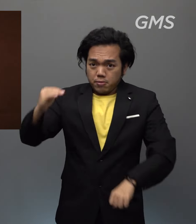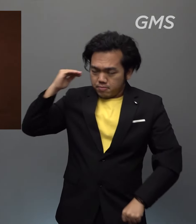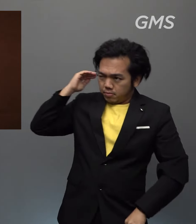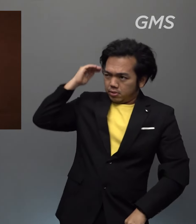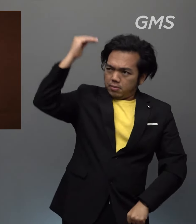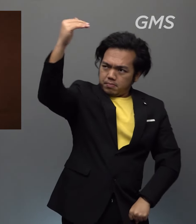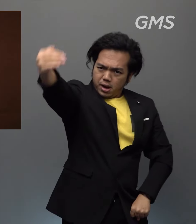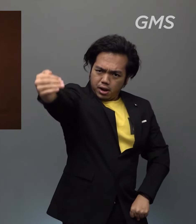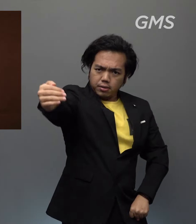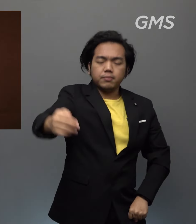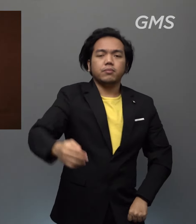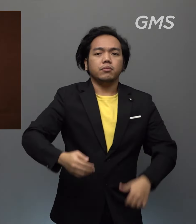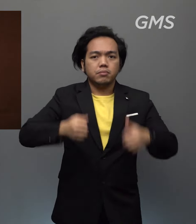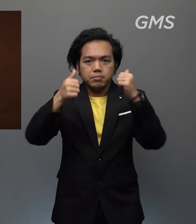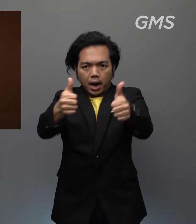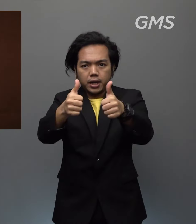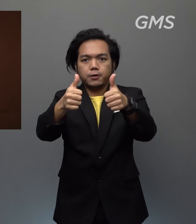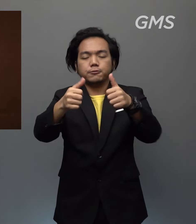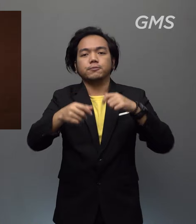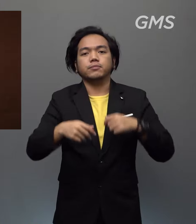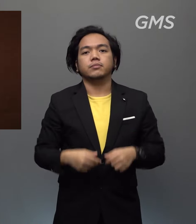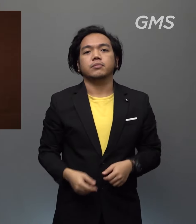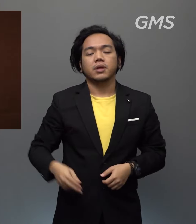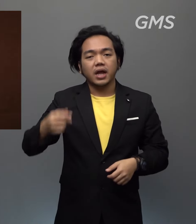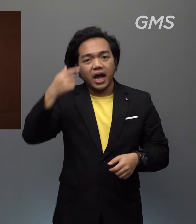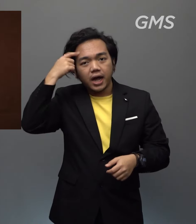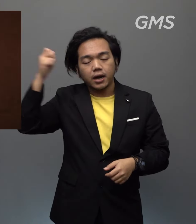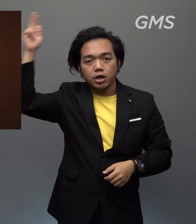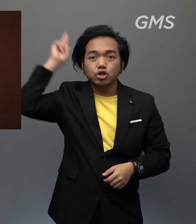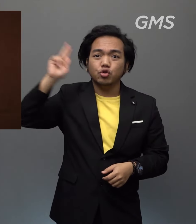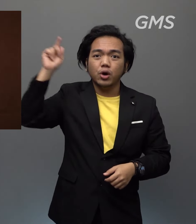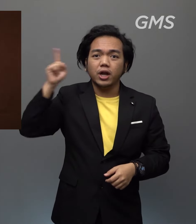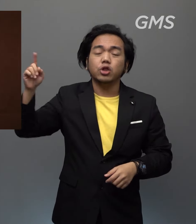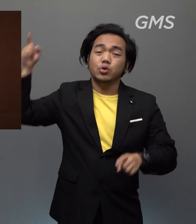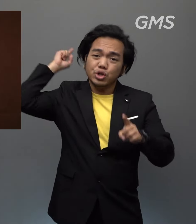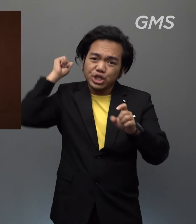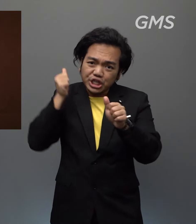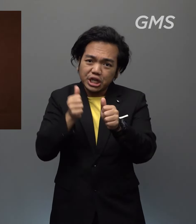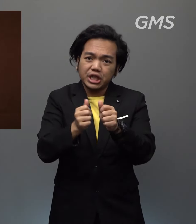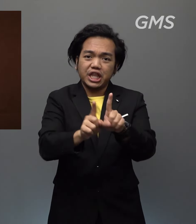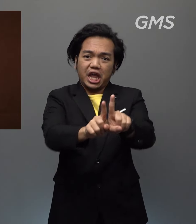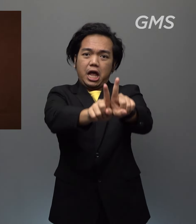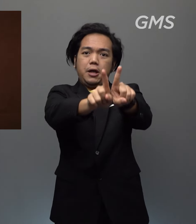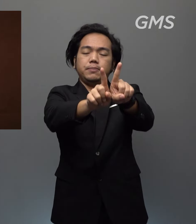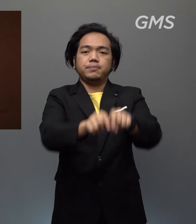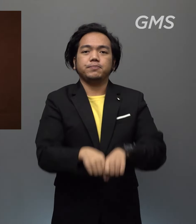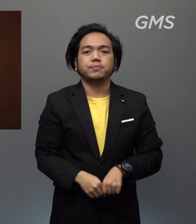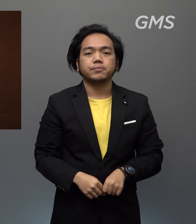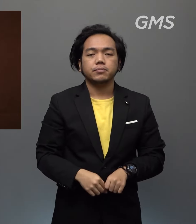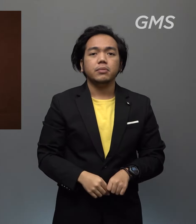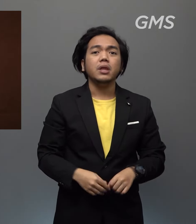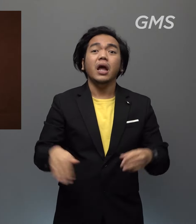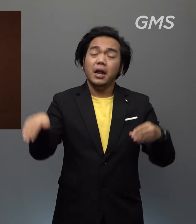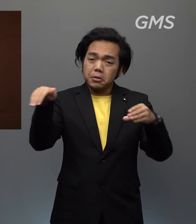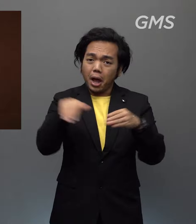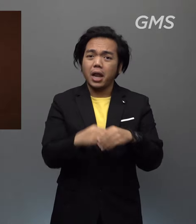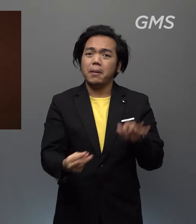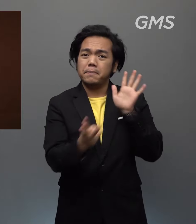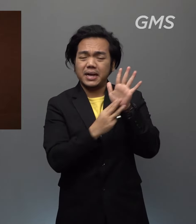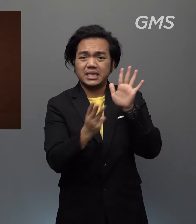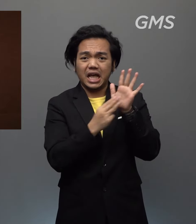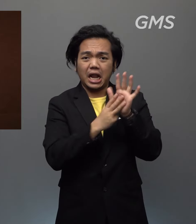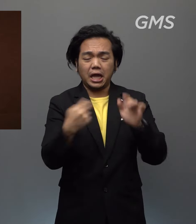harapan. Karena aku adalah Allah yang setia. Di dalam keterpurukan kita, ingatlah